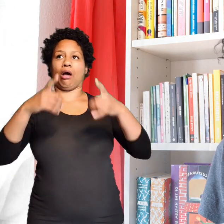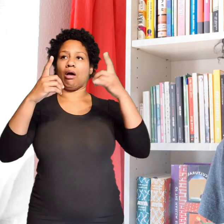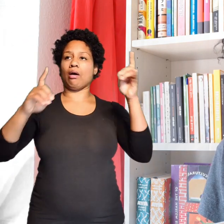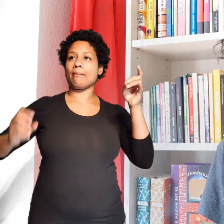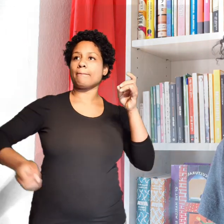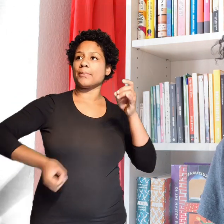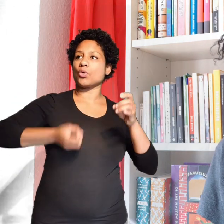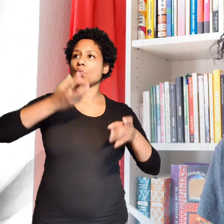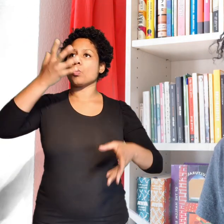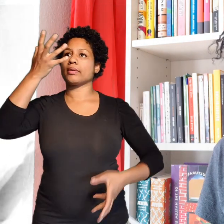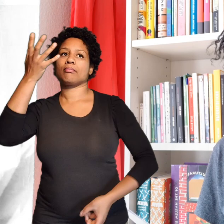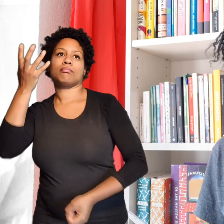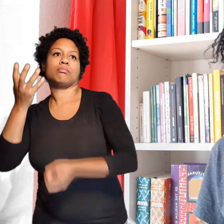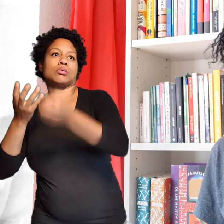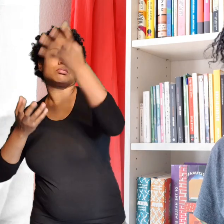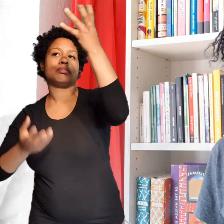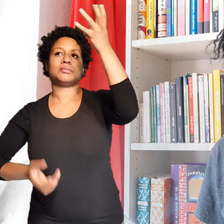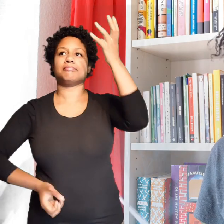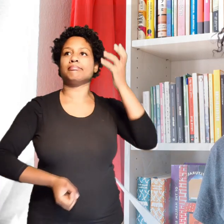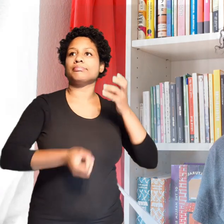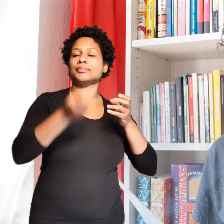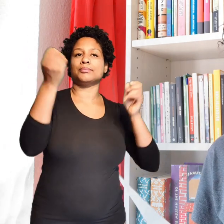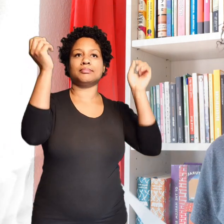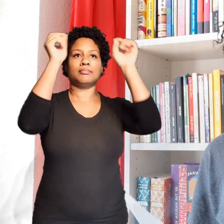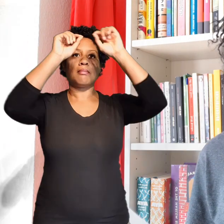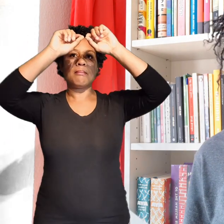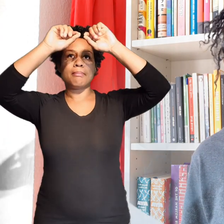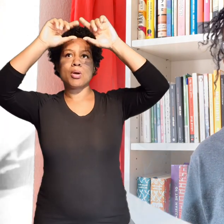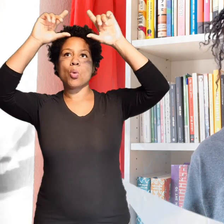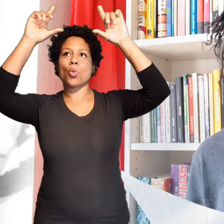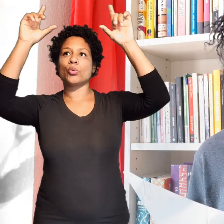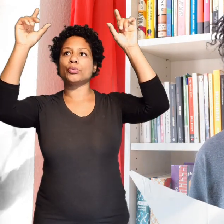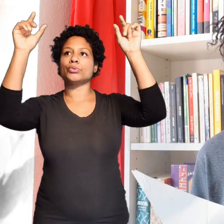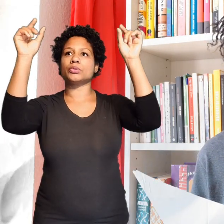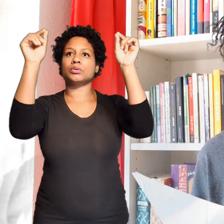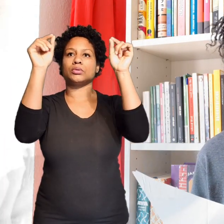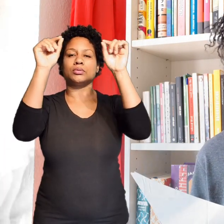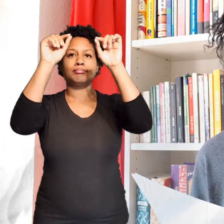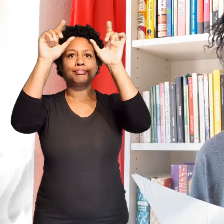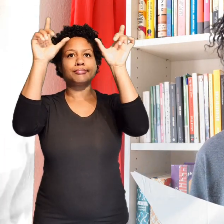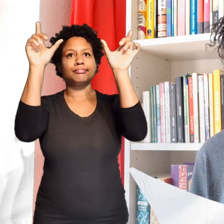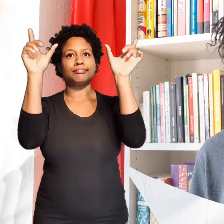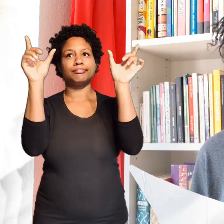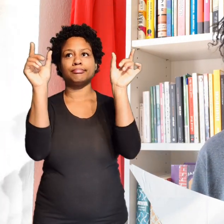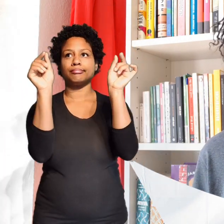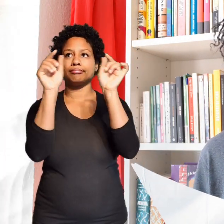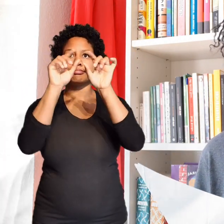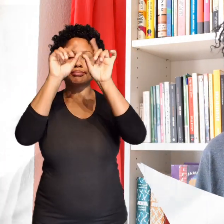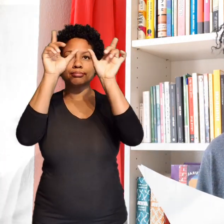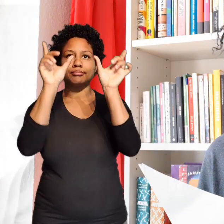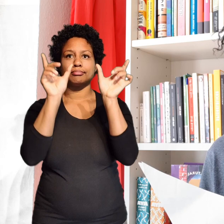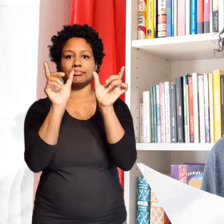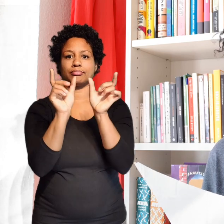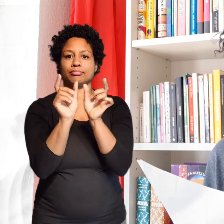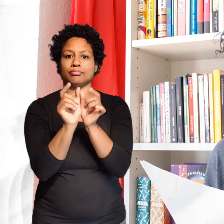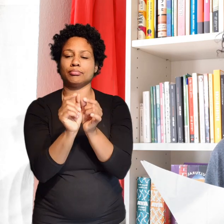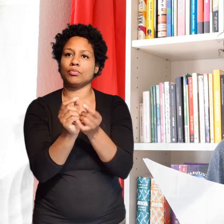Wie vereinzelte Blüten, bleich und gemein, ohne